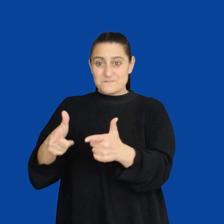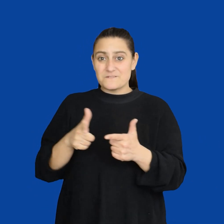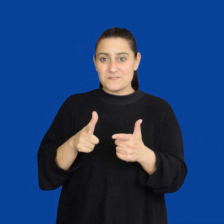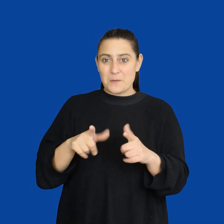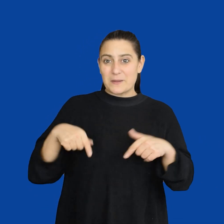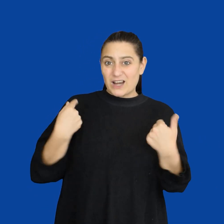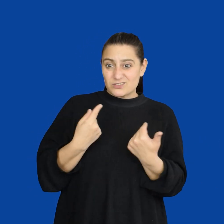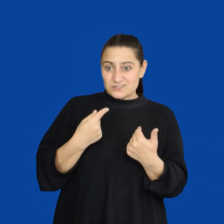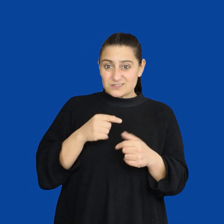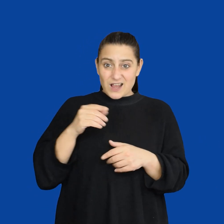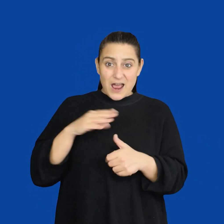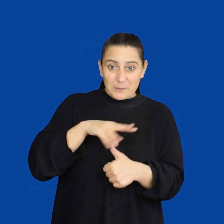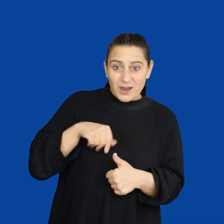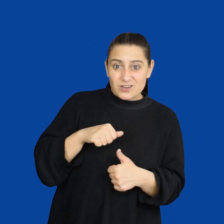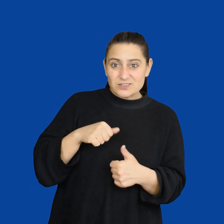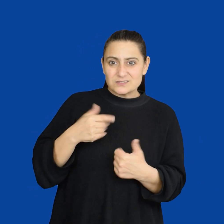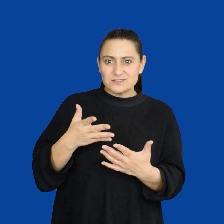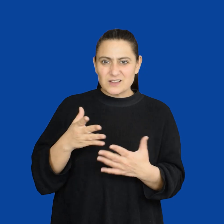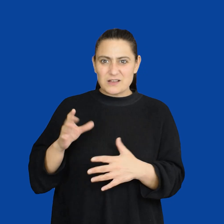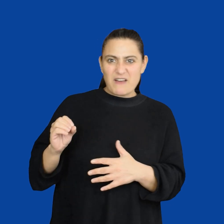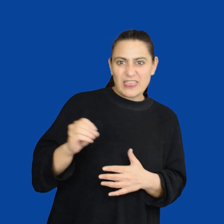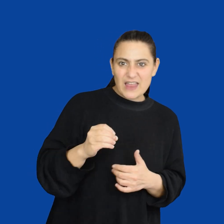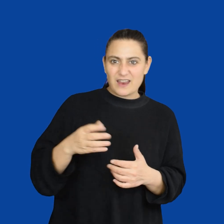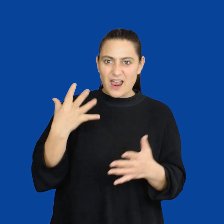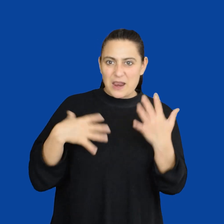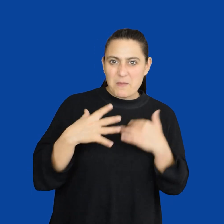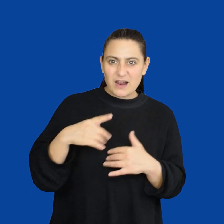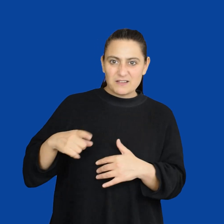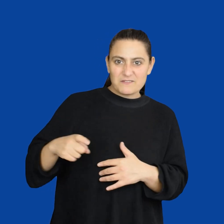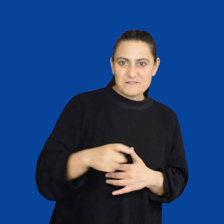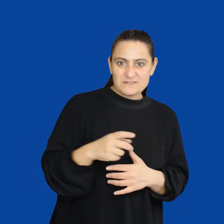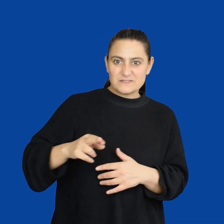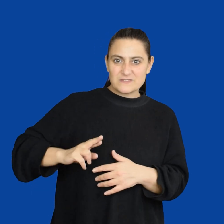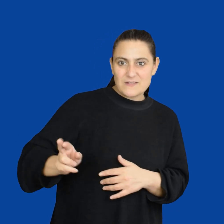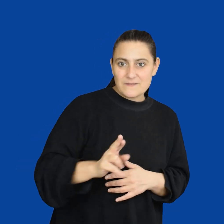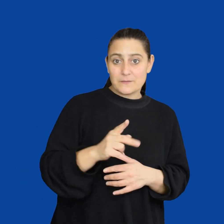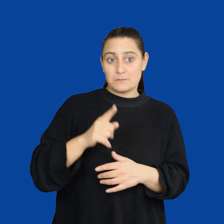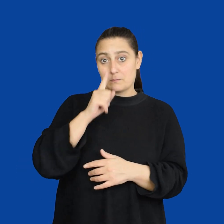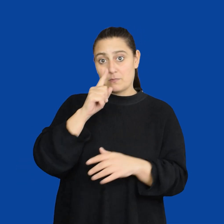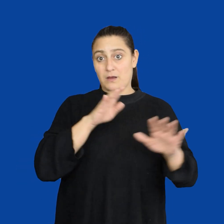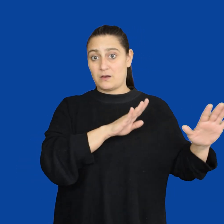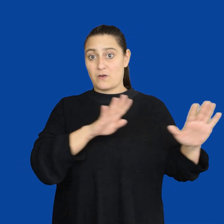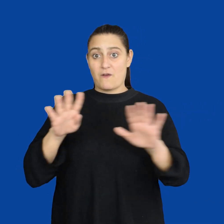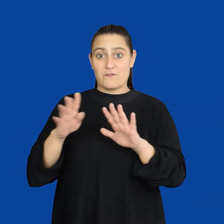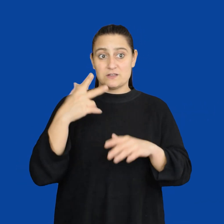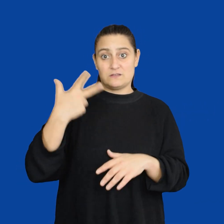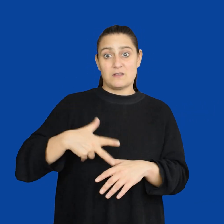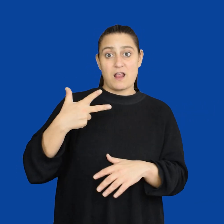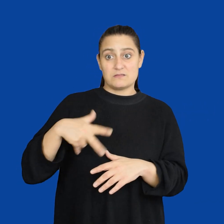microbios tuberculosos para nosotros. Esta amenaza, escrita en 1913, es